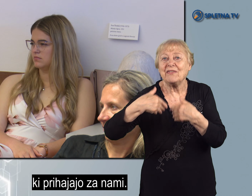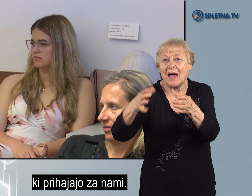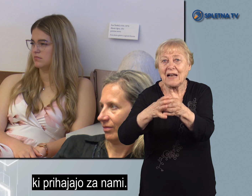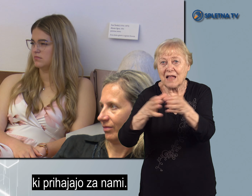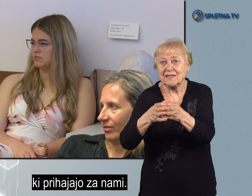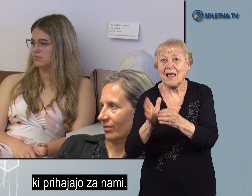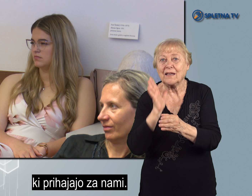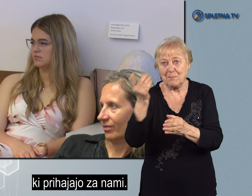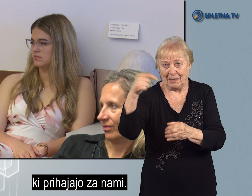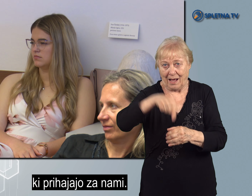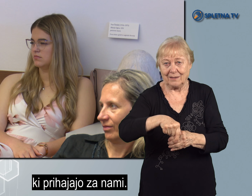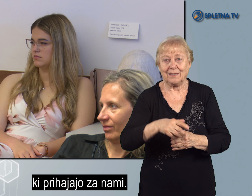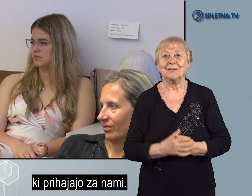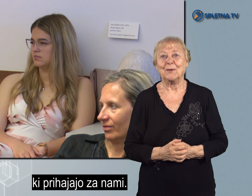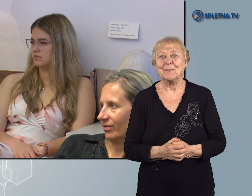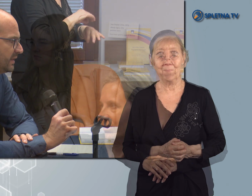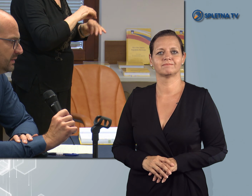generacije, ki prihajajo z nami.